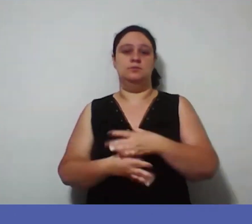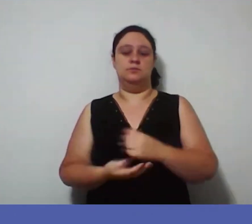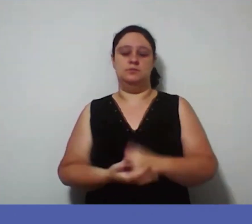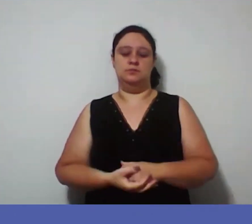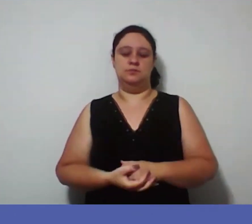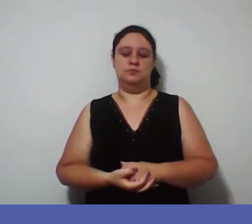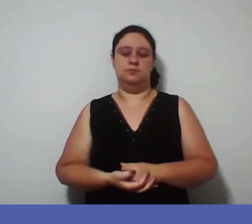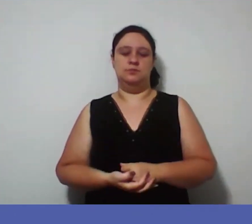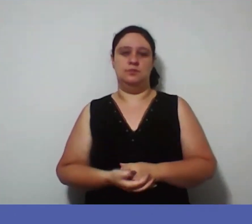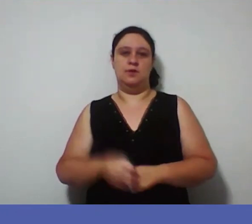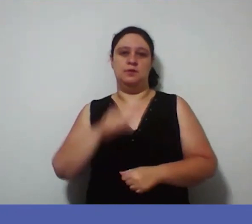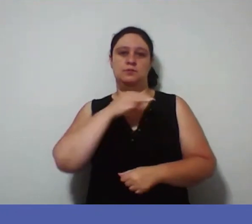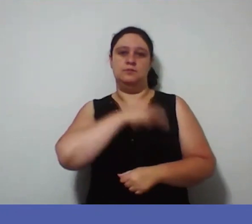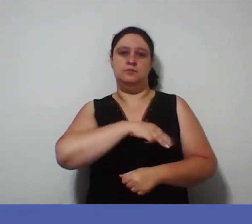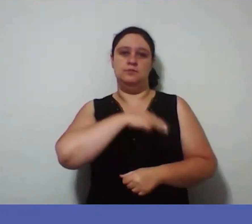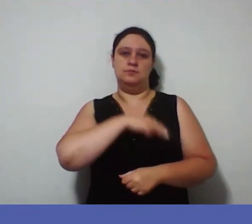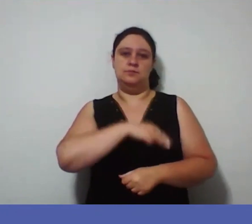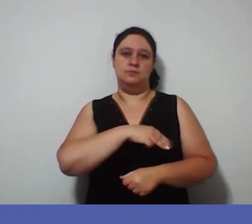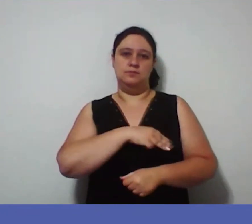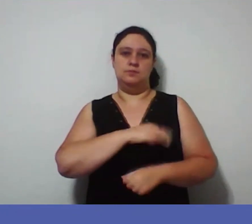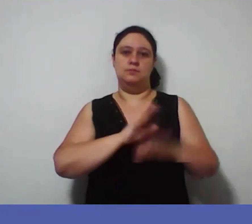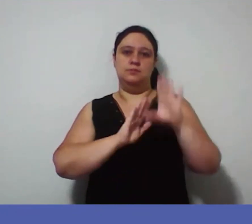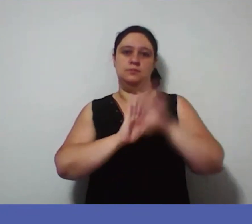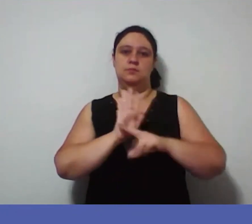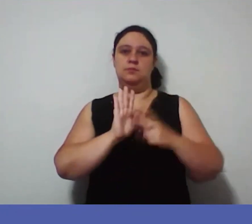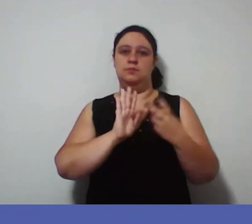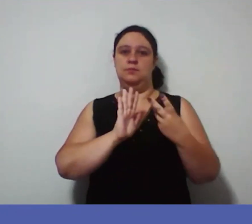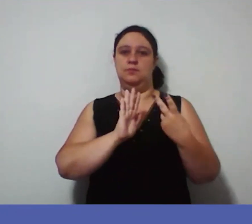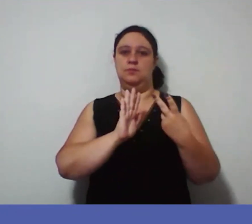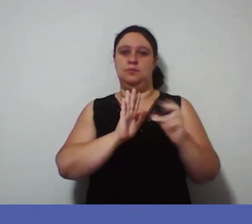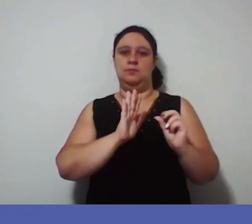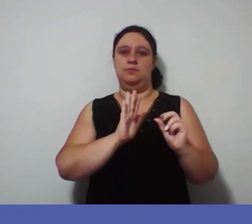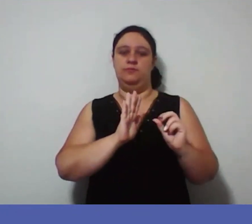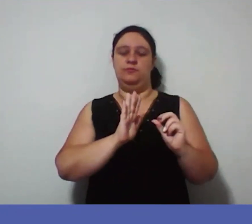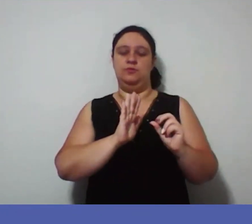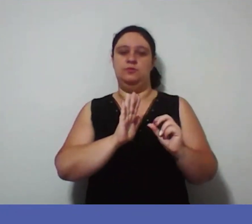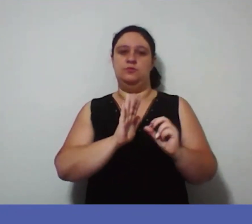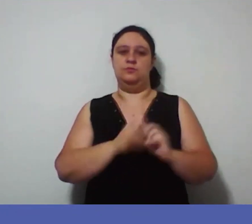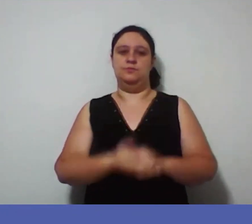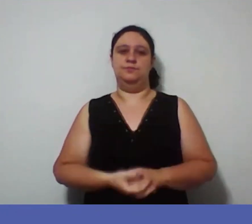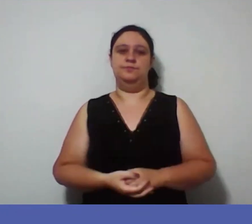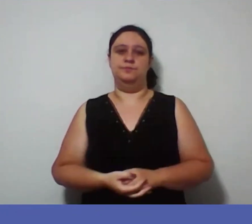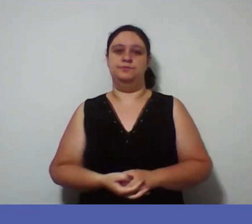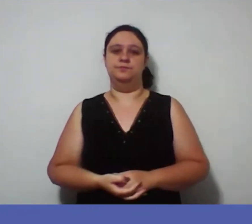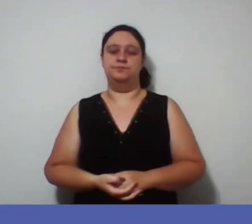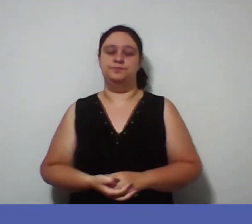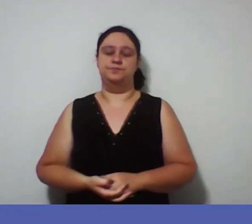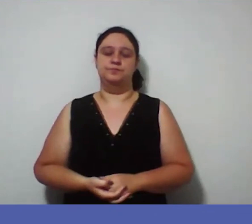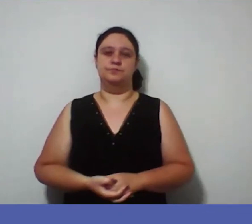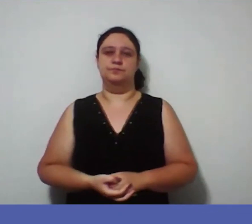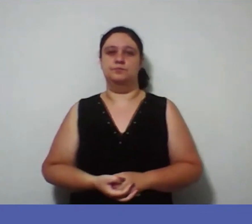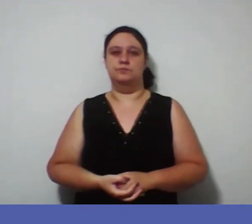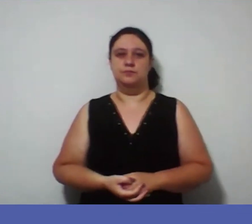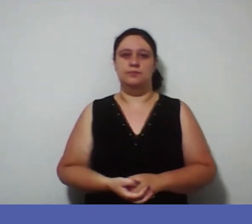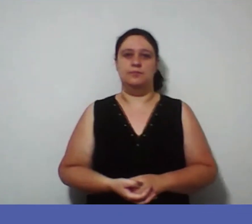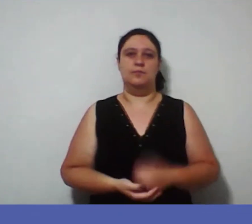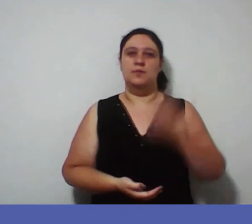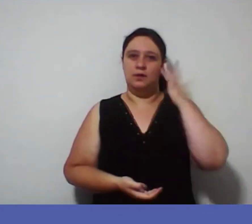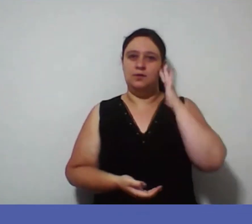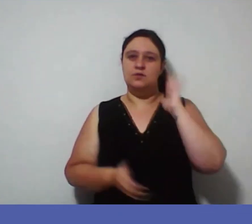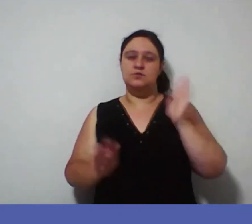Mateus 20, últimos versículos, vamos lá. Eu acho que é suficiente, já passei em cargo.